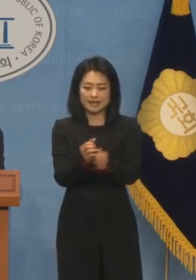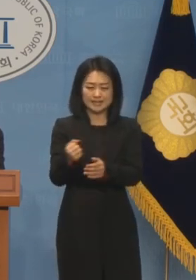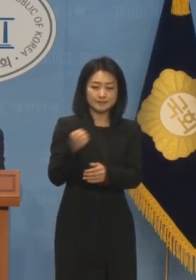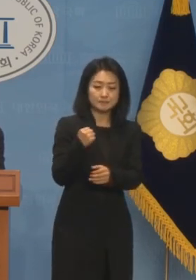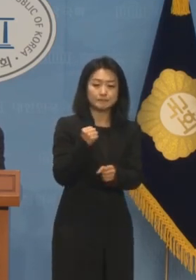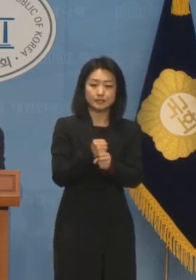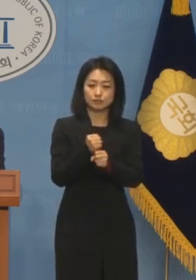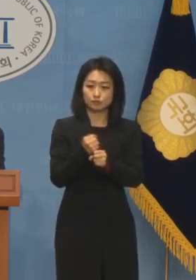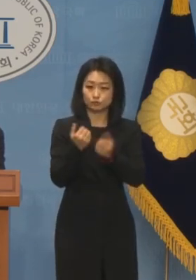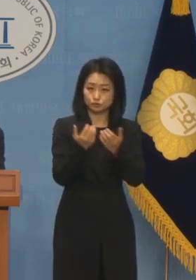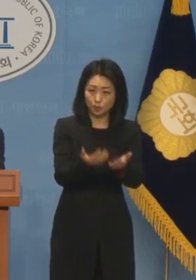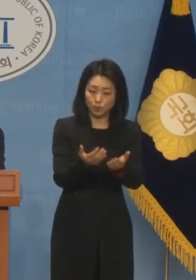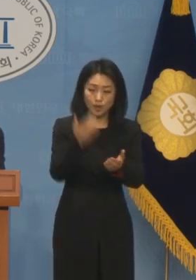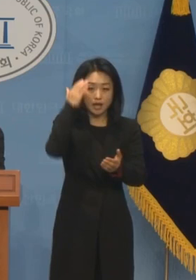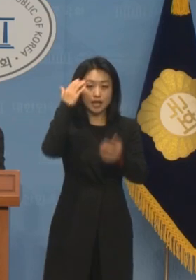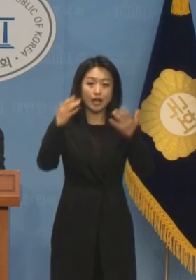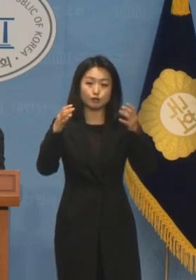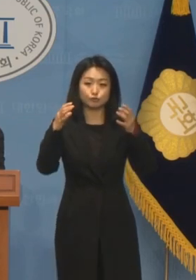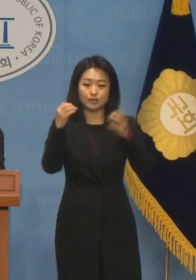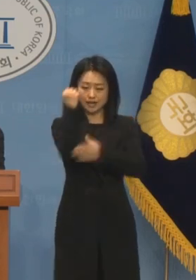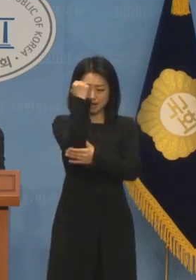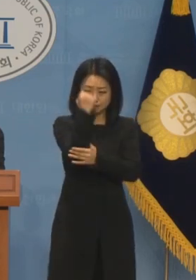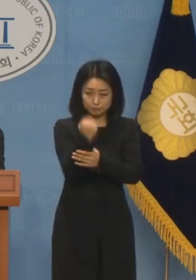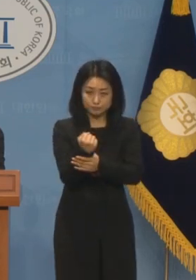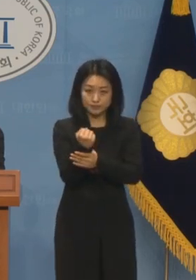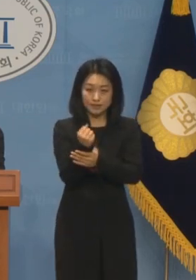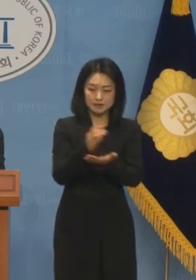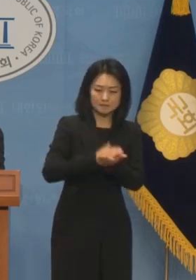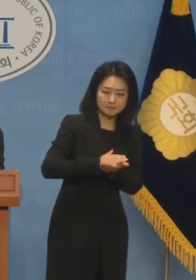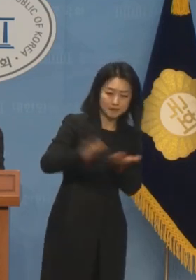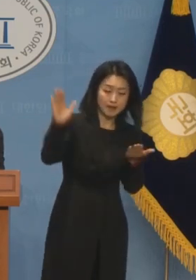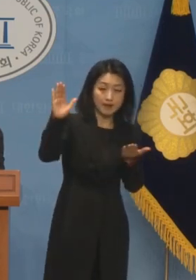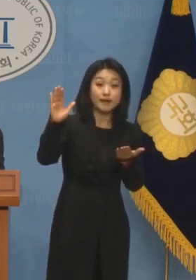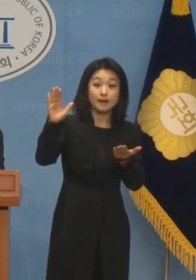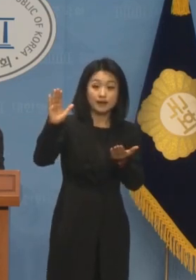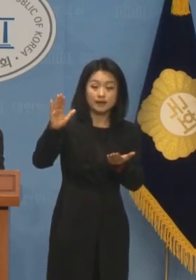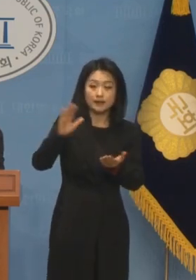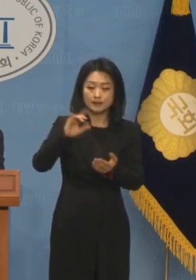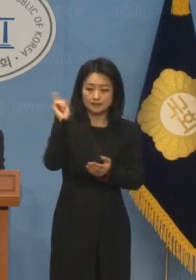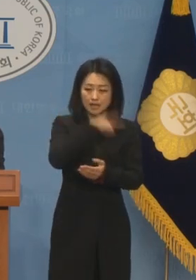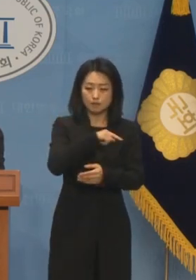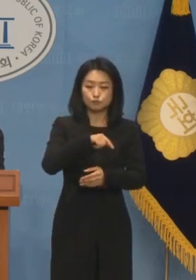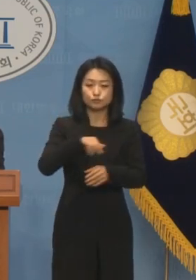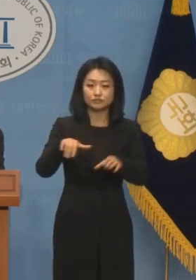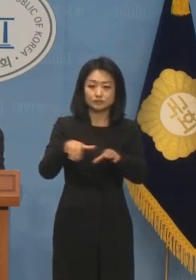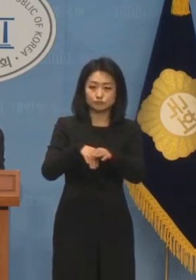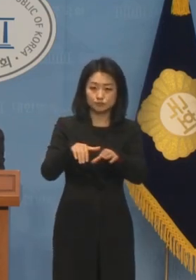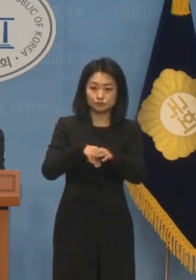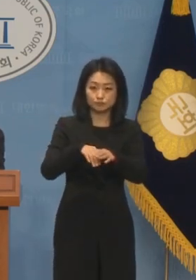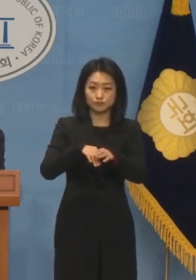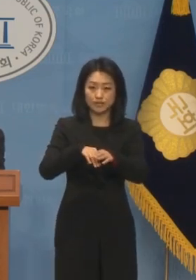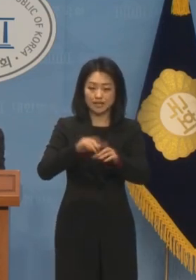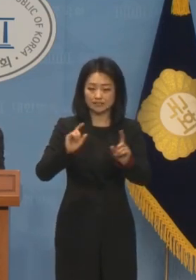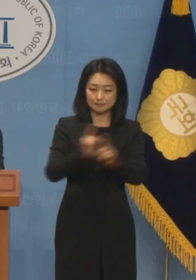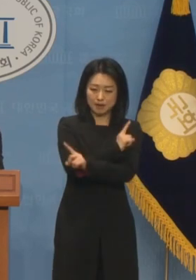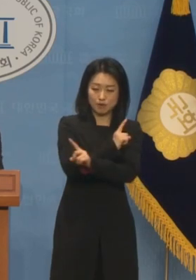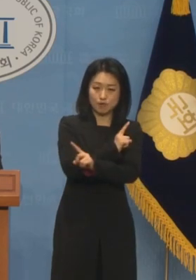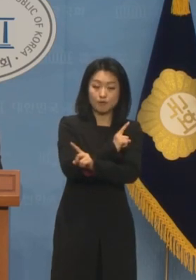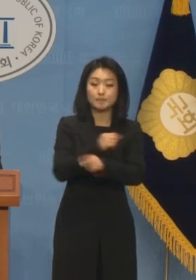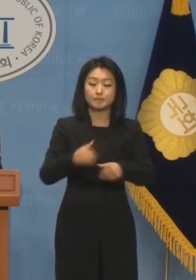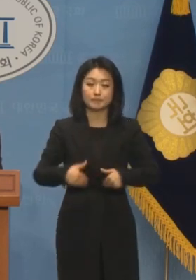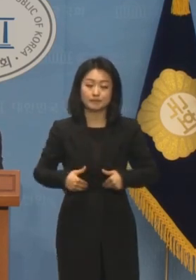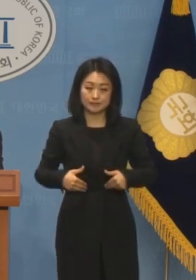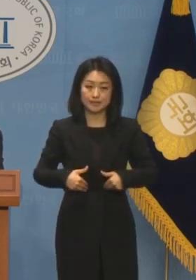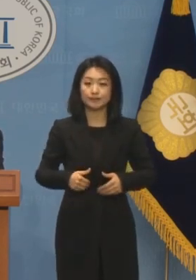만들고 대한민국의 구태와 폐습적인 정치 문화를 바꾸는데 선봉에 서야 합니다.